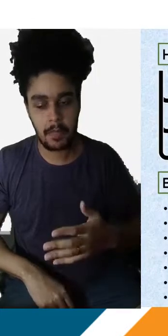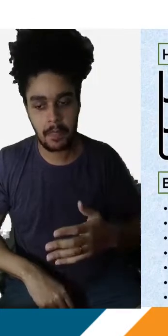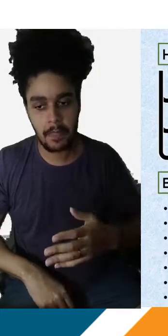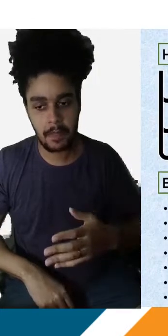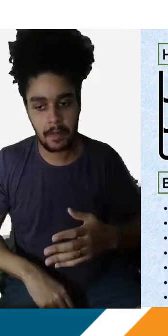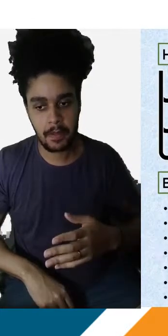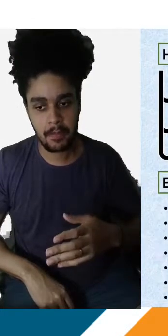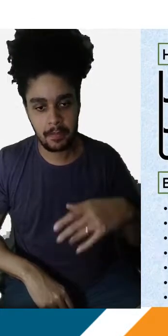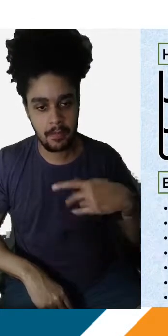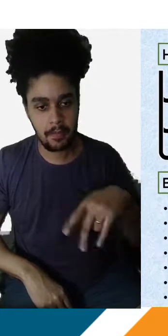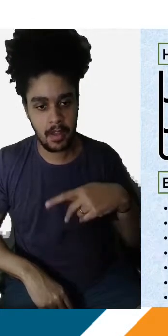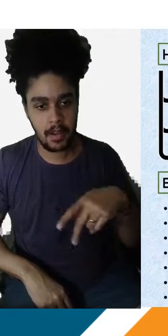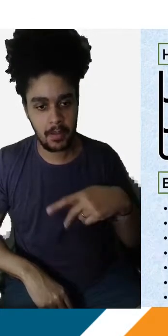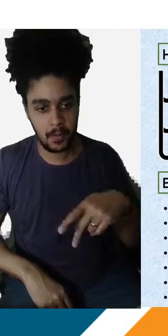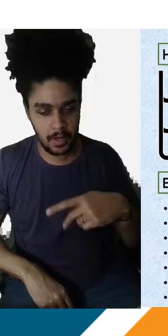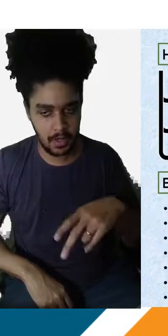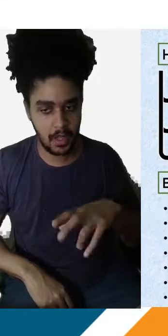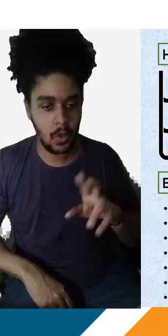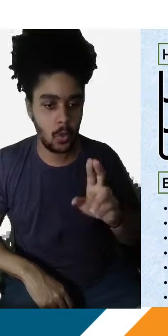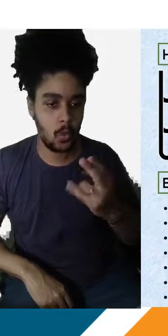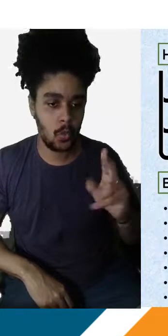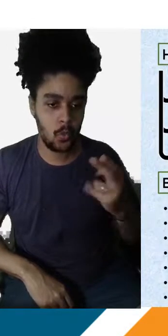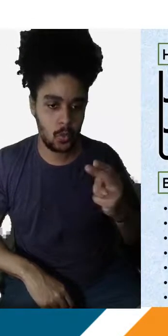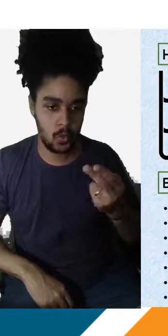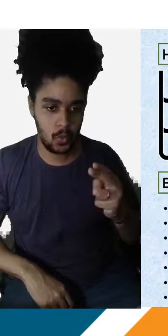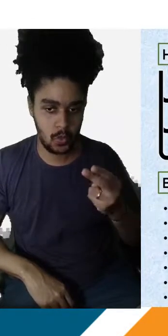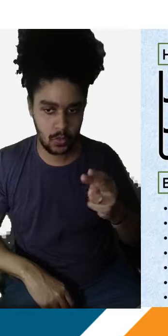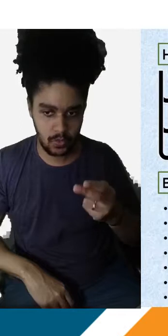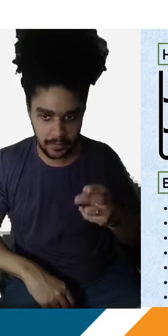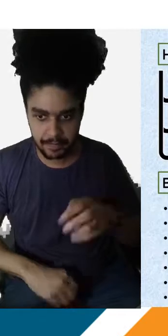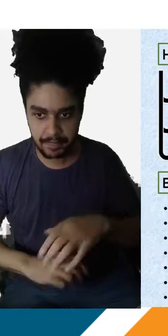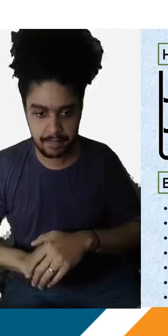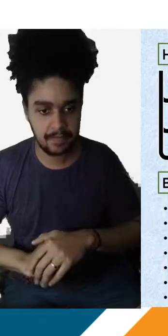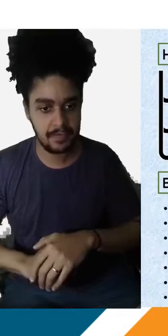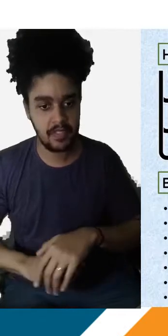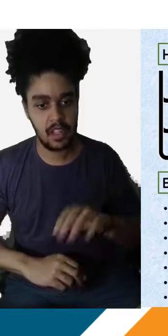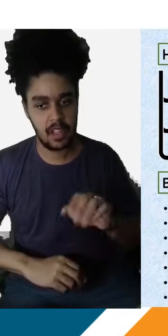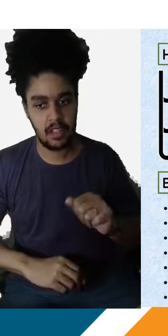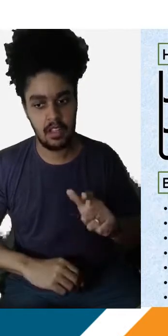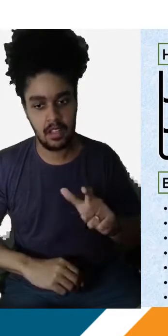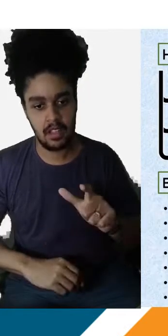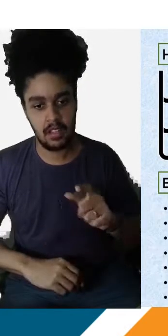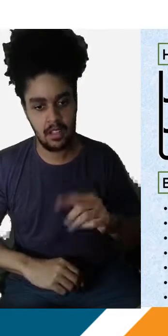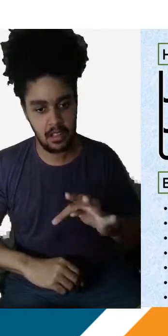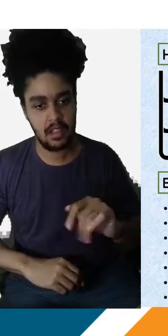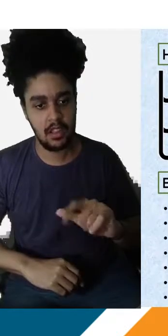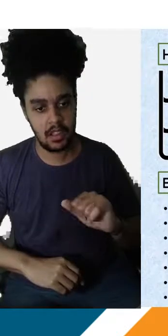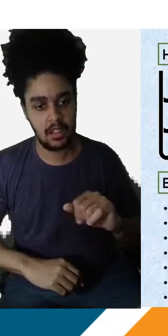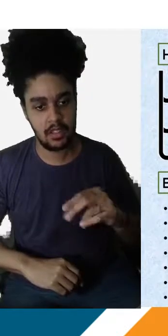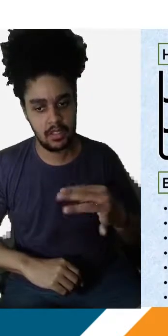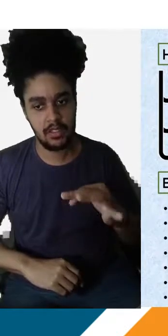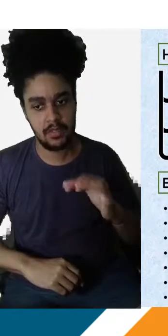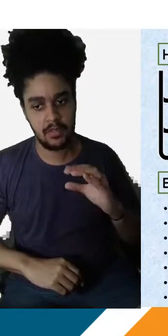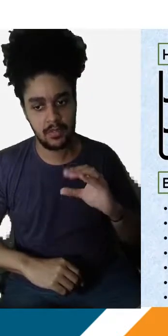do Paraná, que contém a maior usina hidrelétrica em termos de geração de energia do